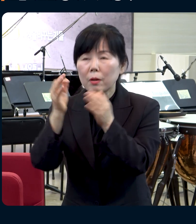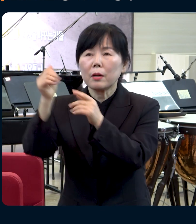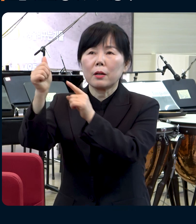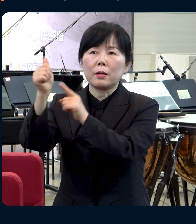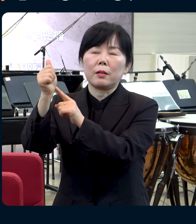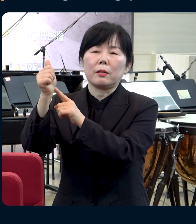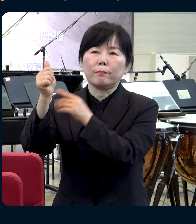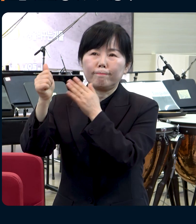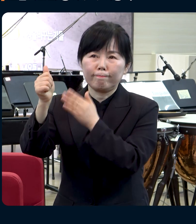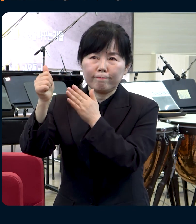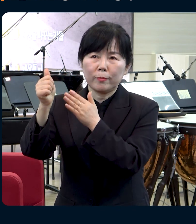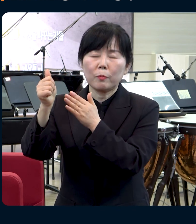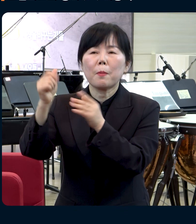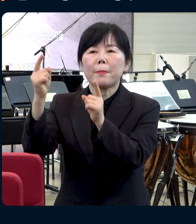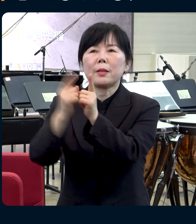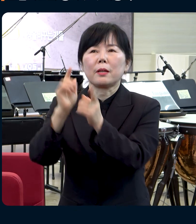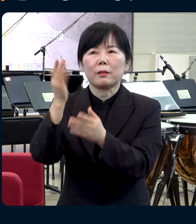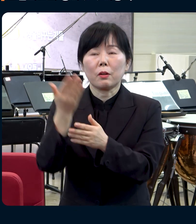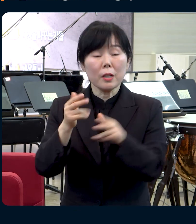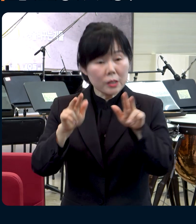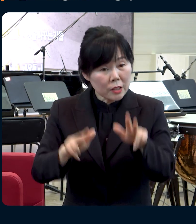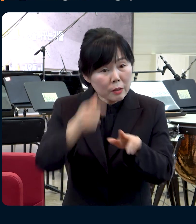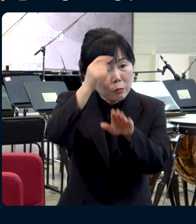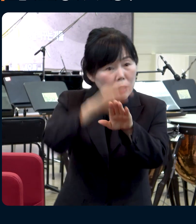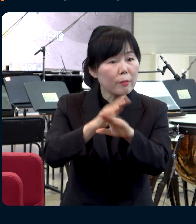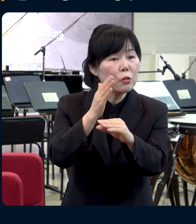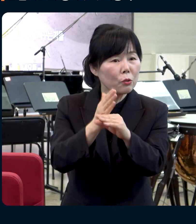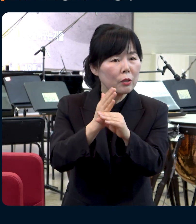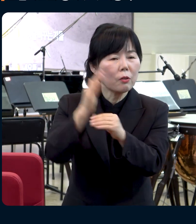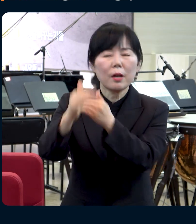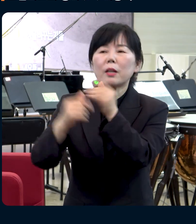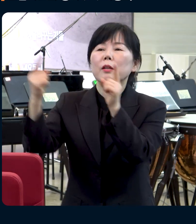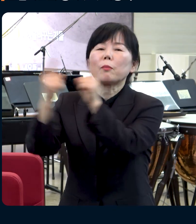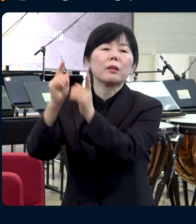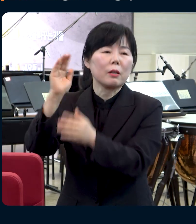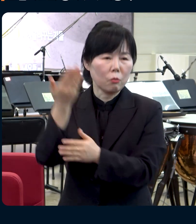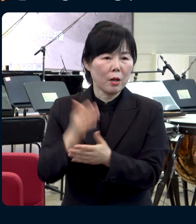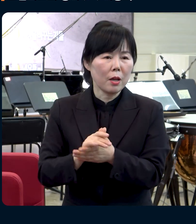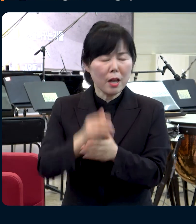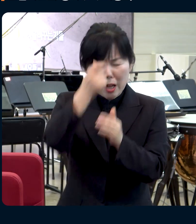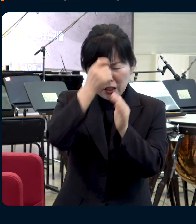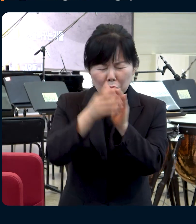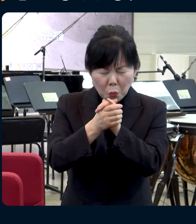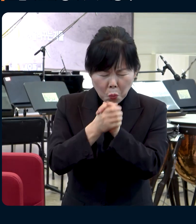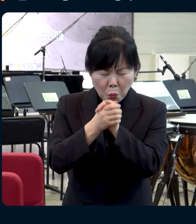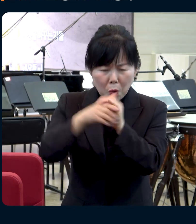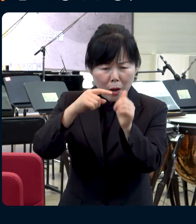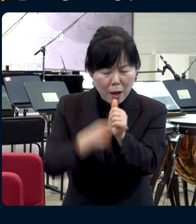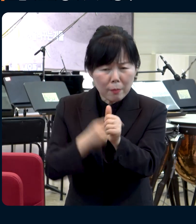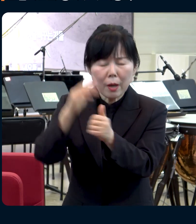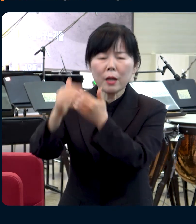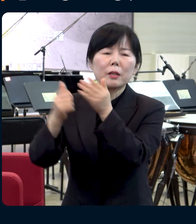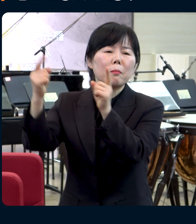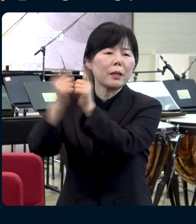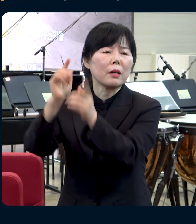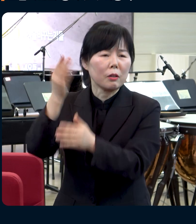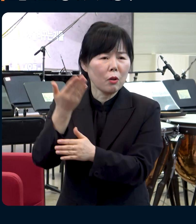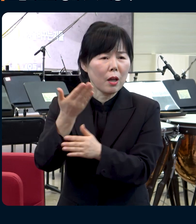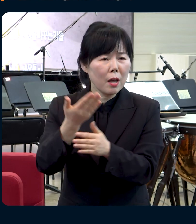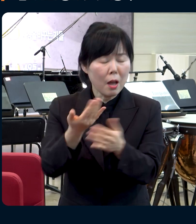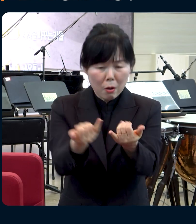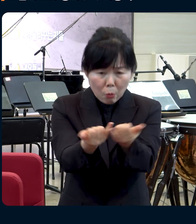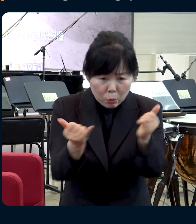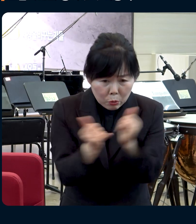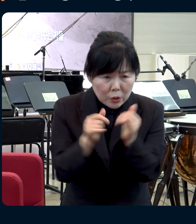아멘. 여러분 예배 중에 만나는 것입니다. 하나님을 만나는 것이에요. 기도 중에 만나는 것이에요. 우리 어떤 소그룹 중에서 만나는 것입니다. 특별히